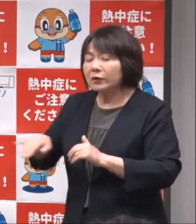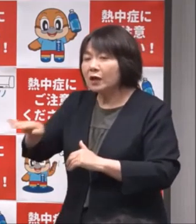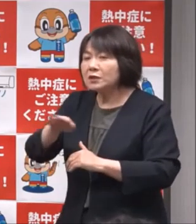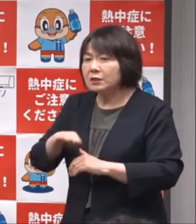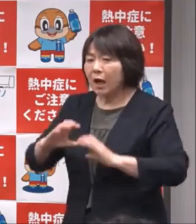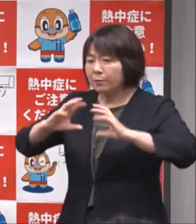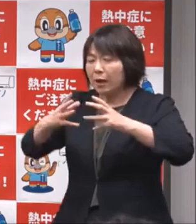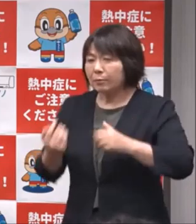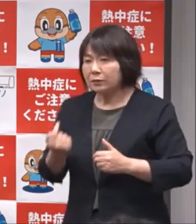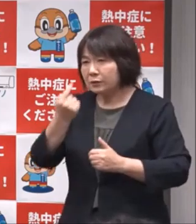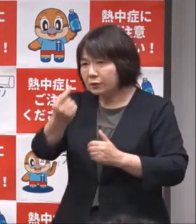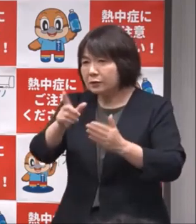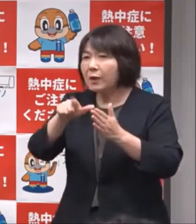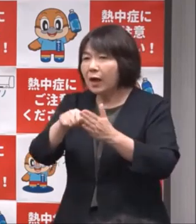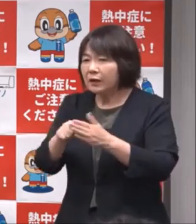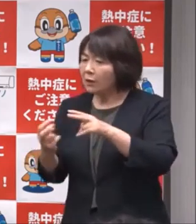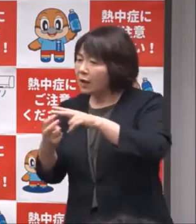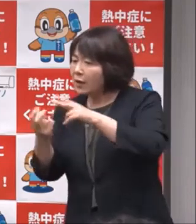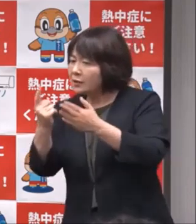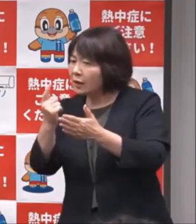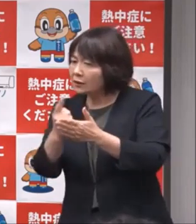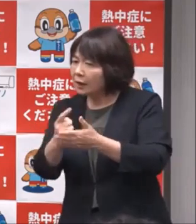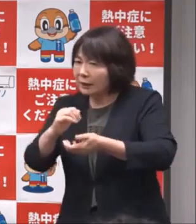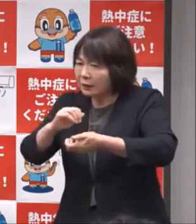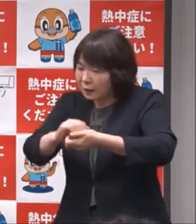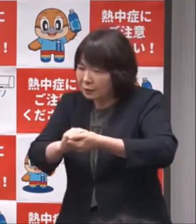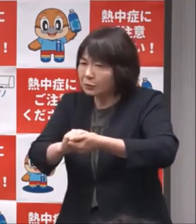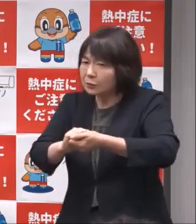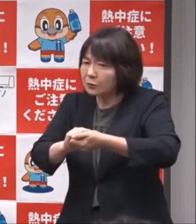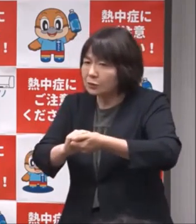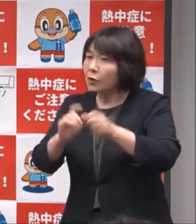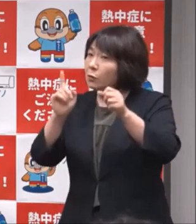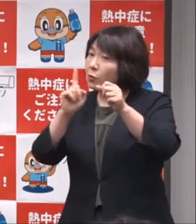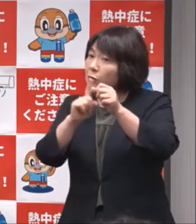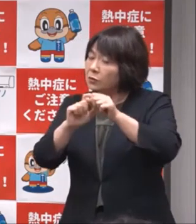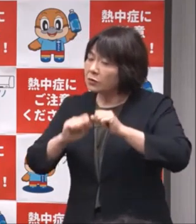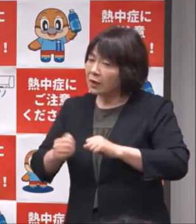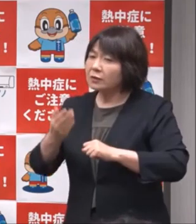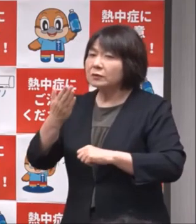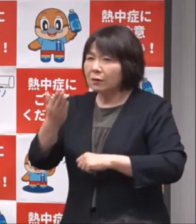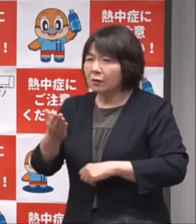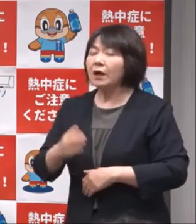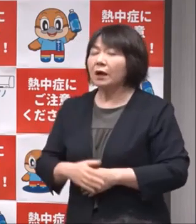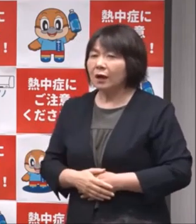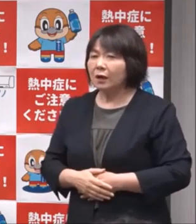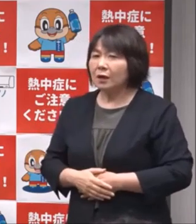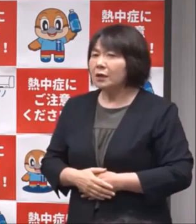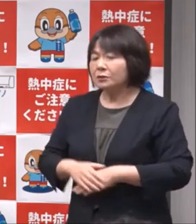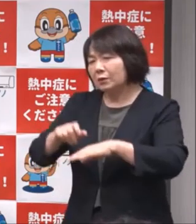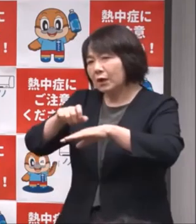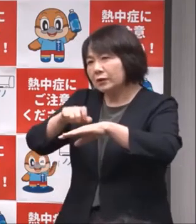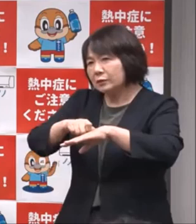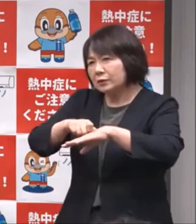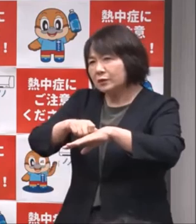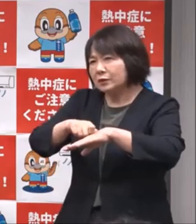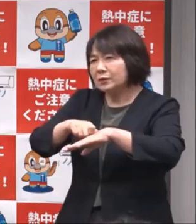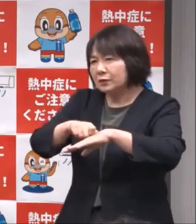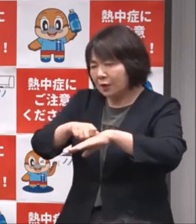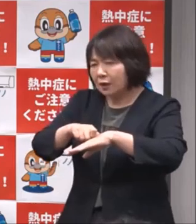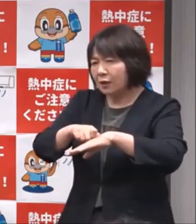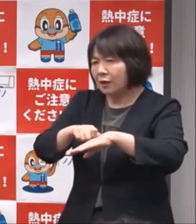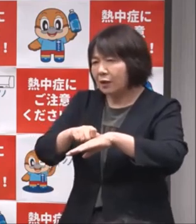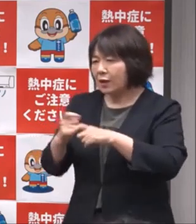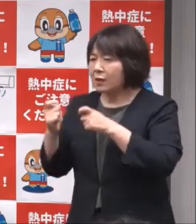万博に行く場合は列車のみに限るということを目標にされているのか、それはちょっと厳しいで両